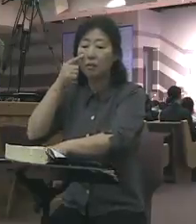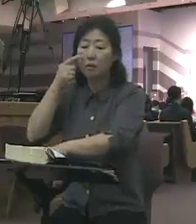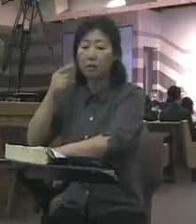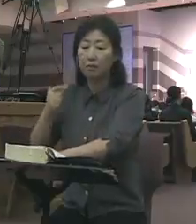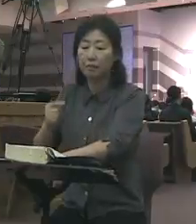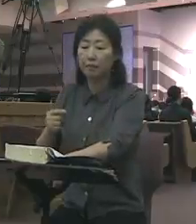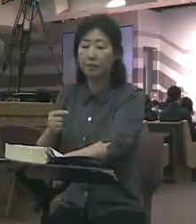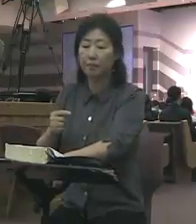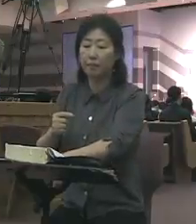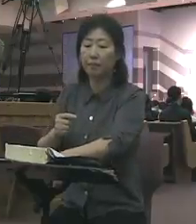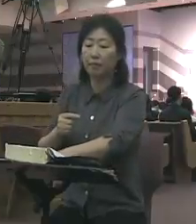내가 이